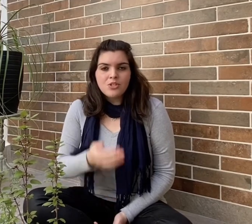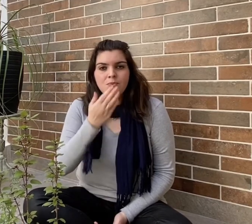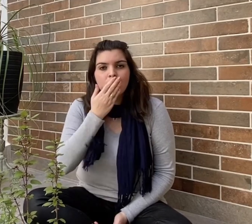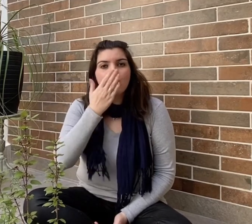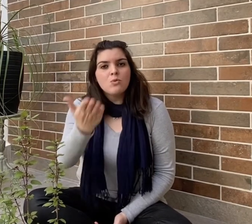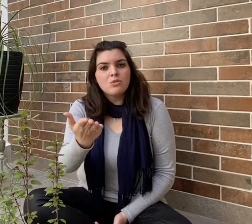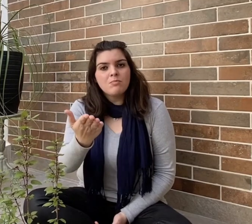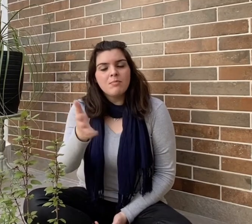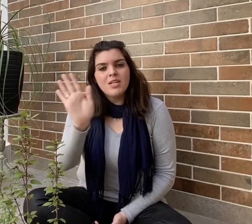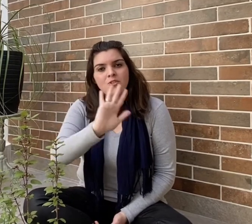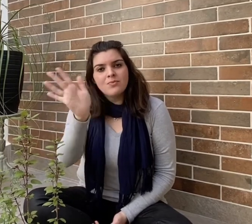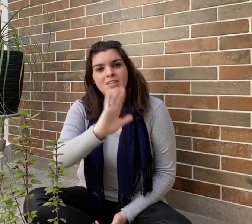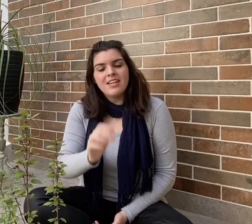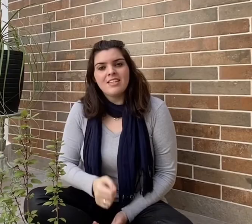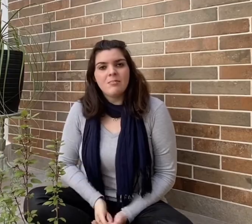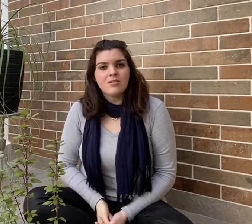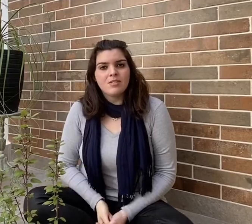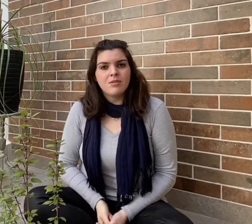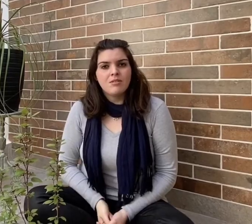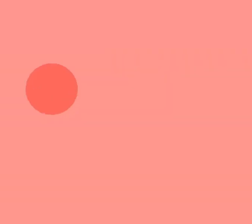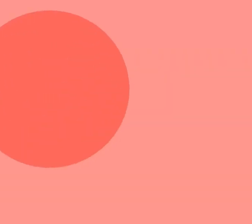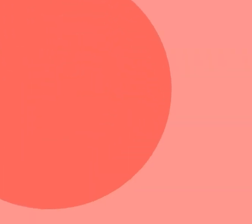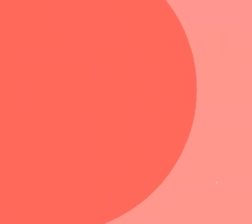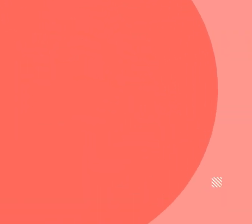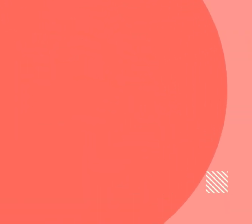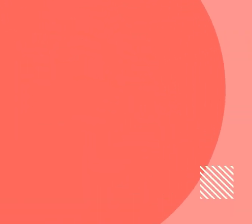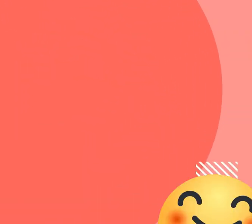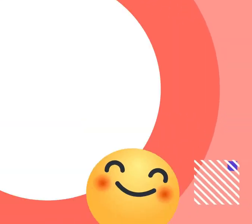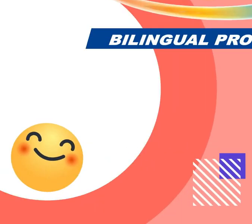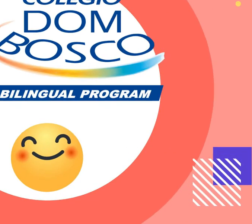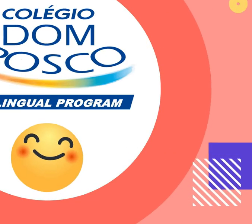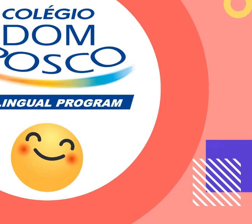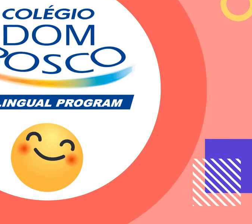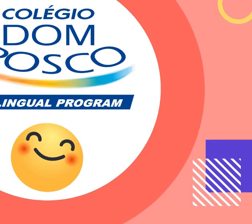Um super beijo e até a próxima!